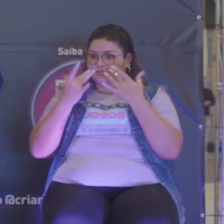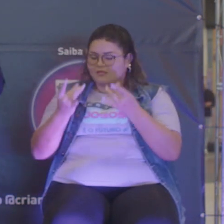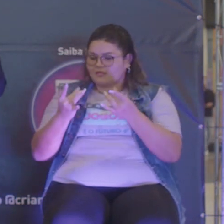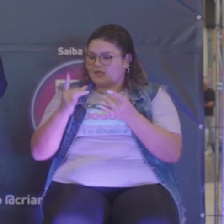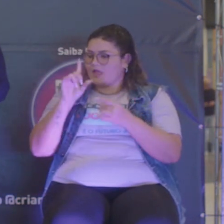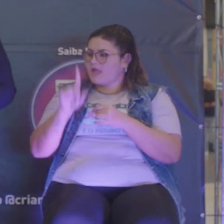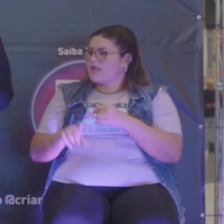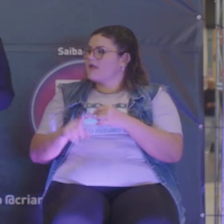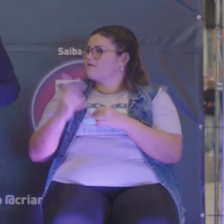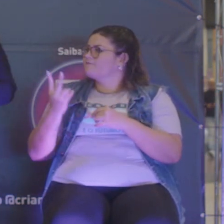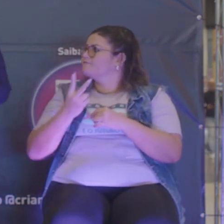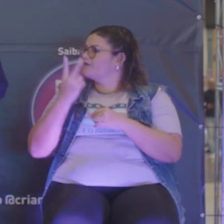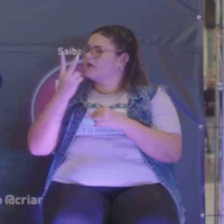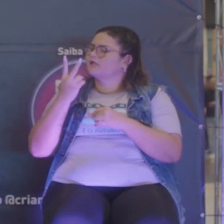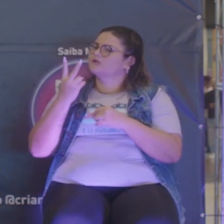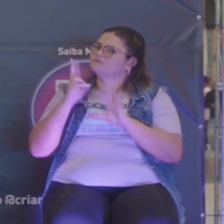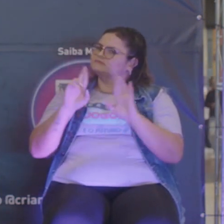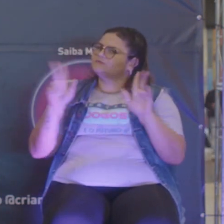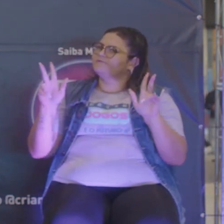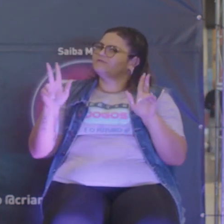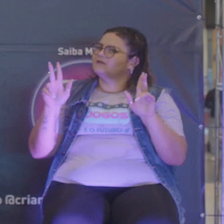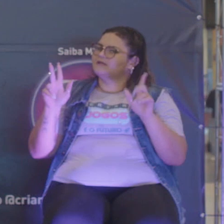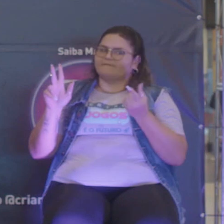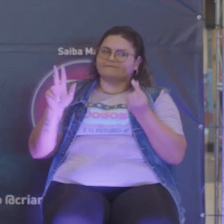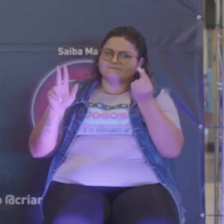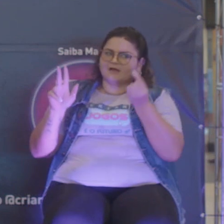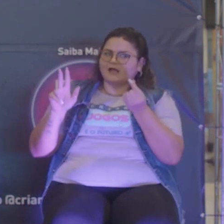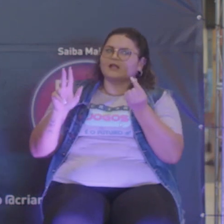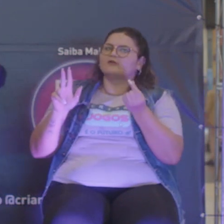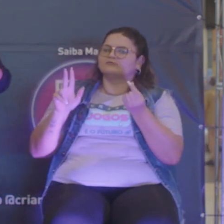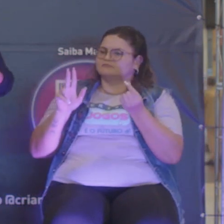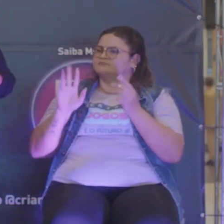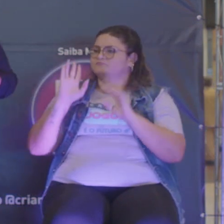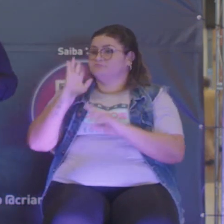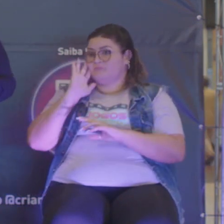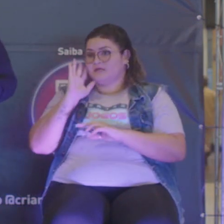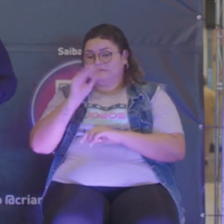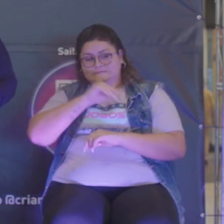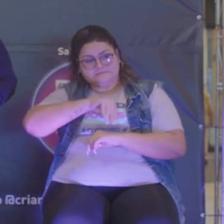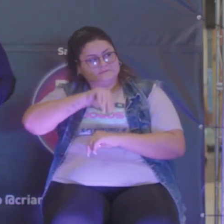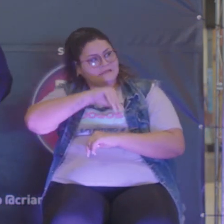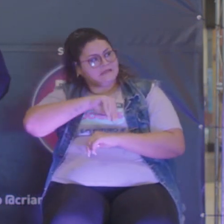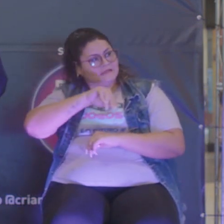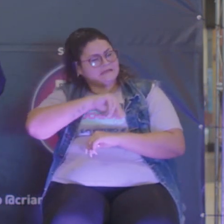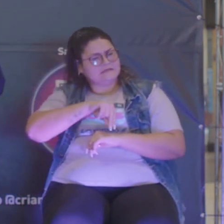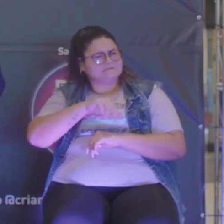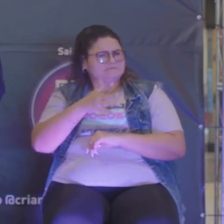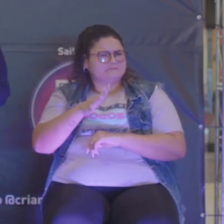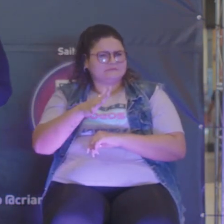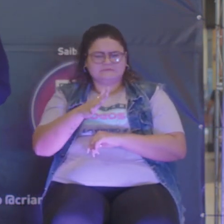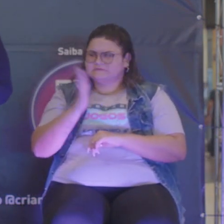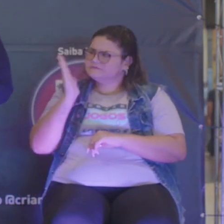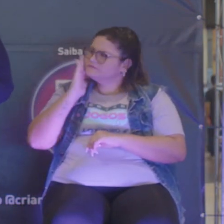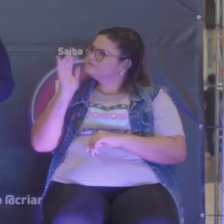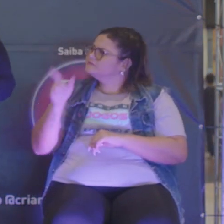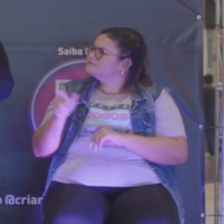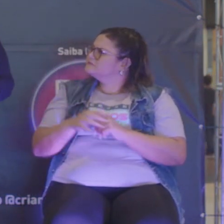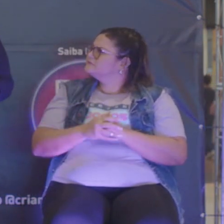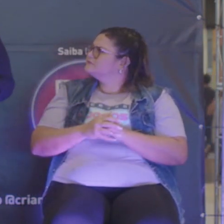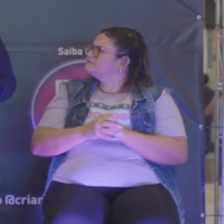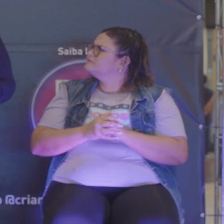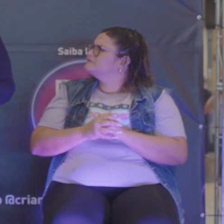valores, muda um pouquinho o olhar, né? Eu não sei, em média, assim, uma remuneração de um atleta. Você sabe, Mari, quanto